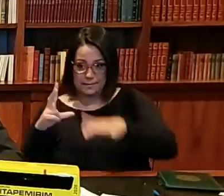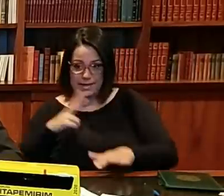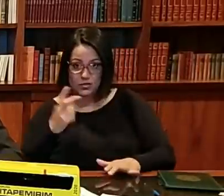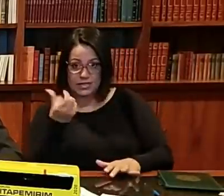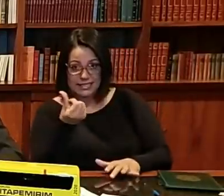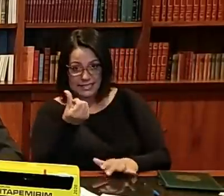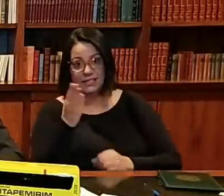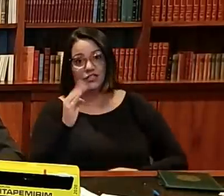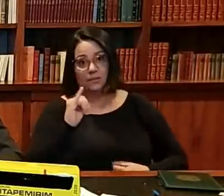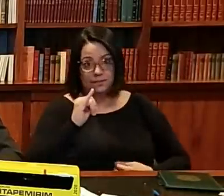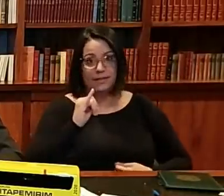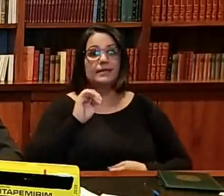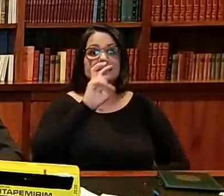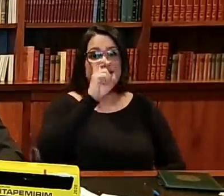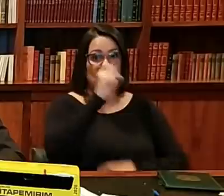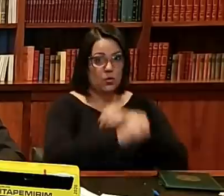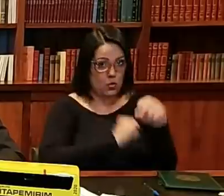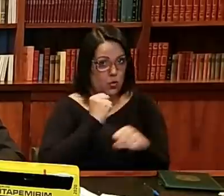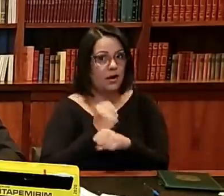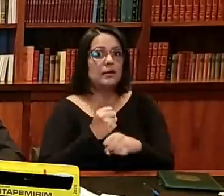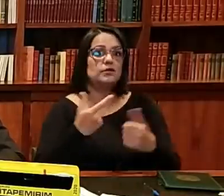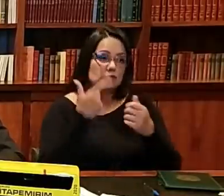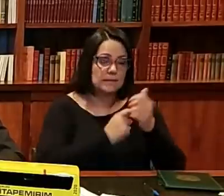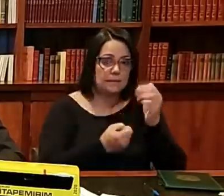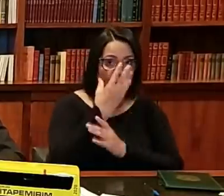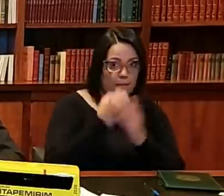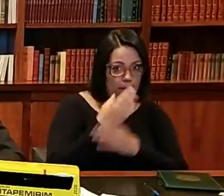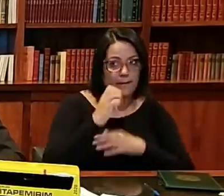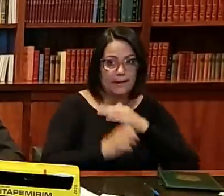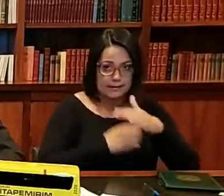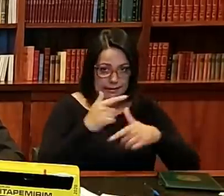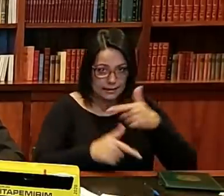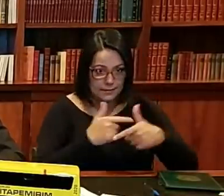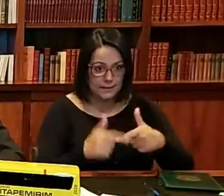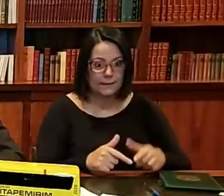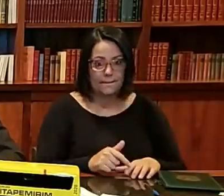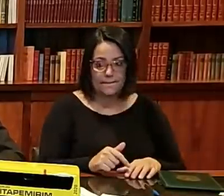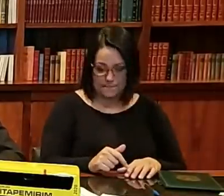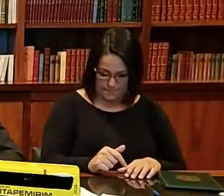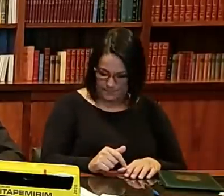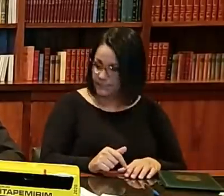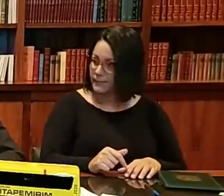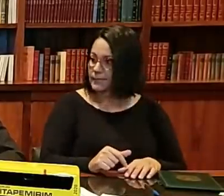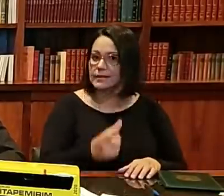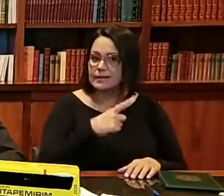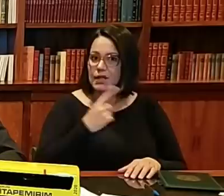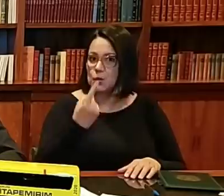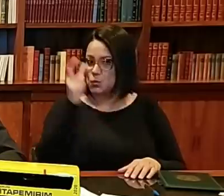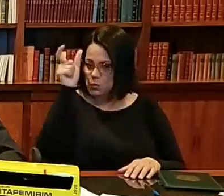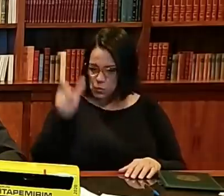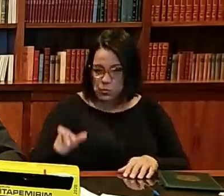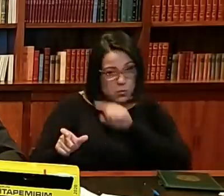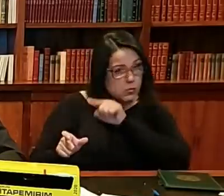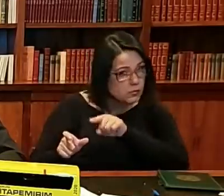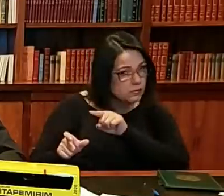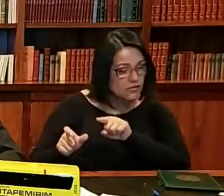de reais. Em 5 anos. 5 anos. Quanto de emprego geraria, tá certo? E, mas tem um cara aí que, sem falar o nome, que parece